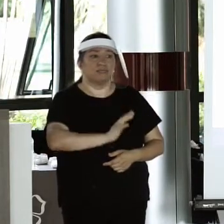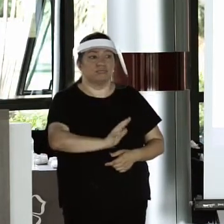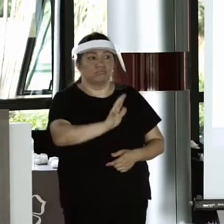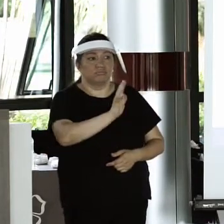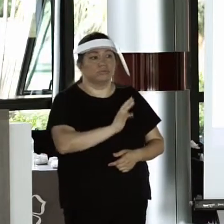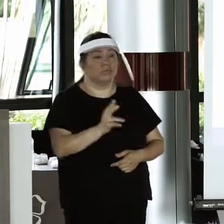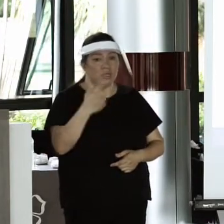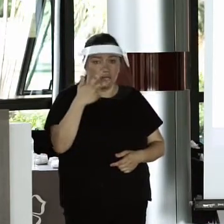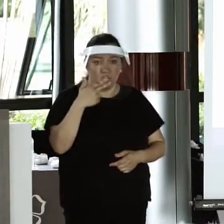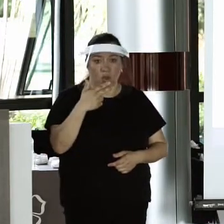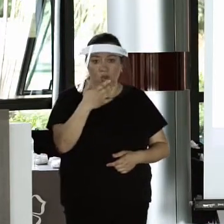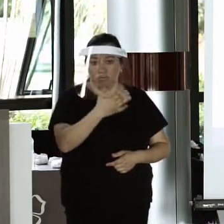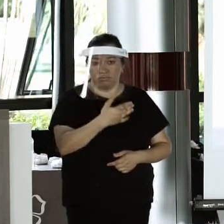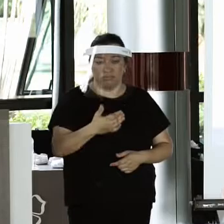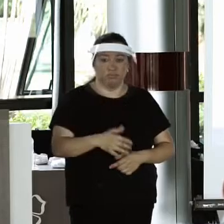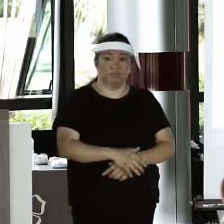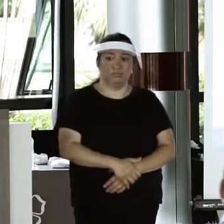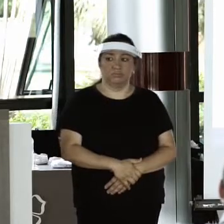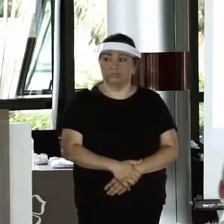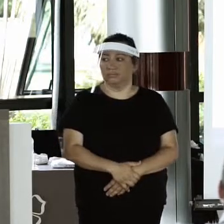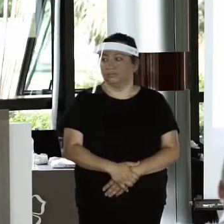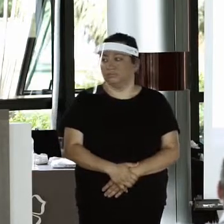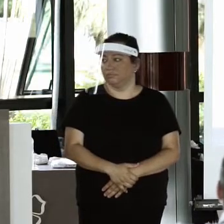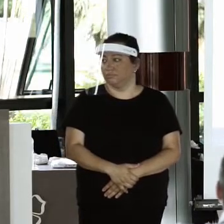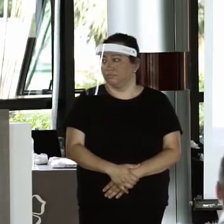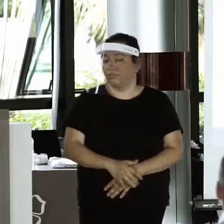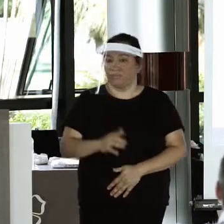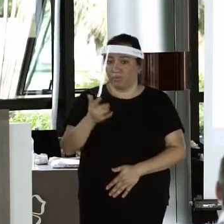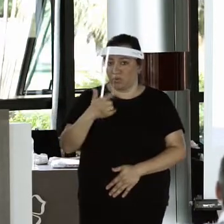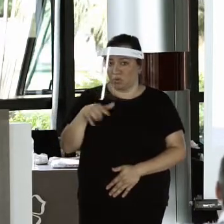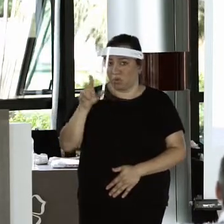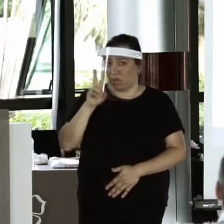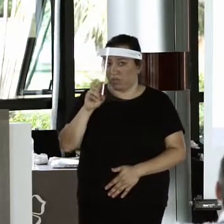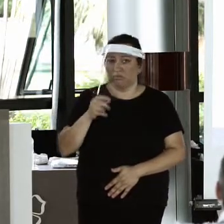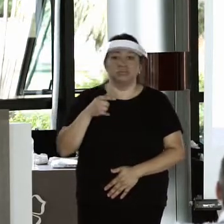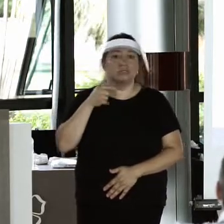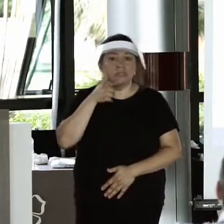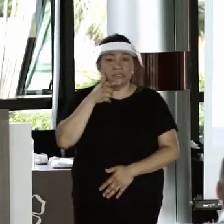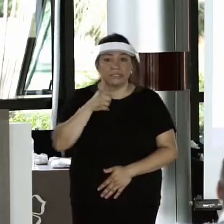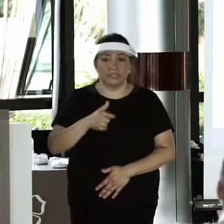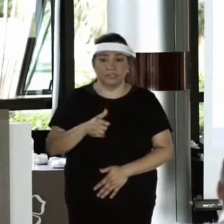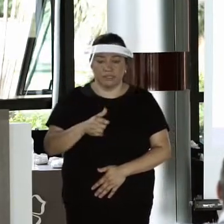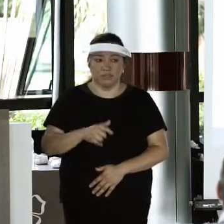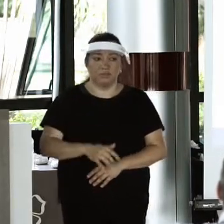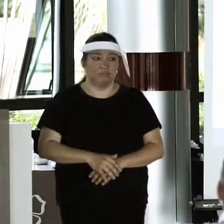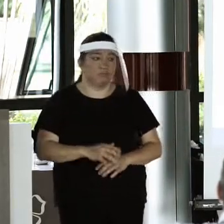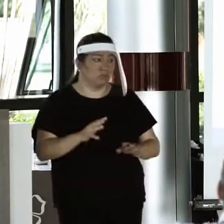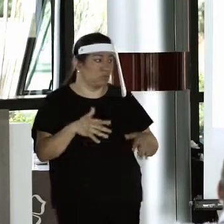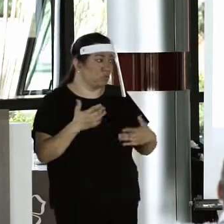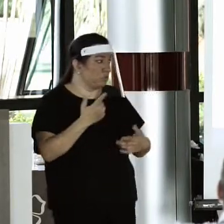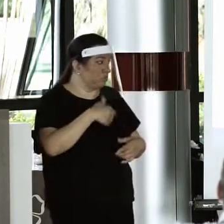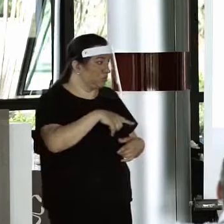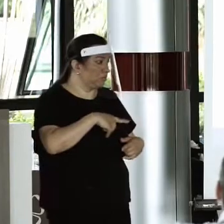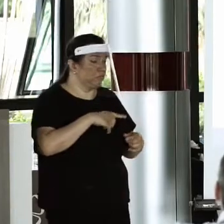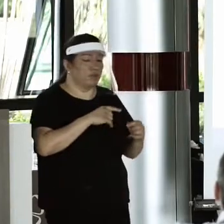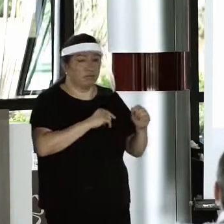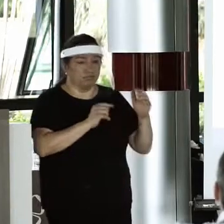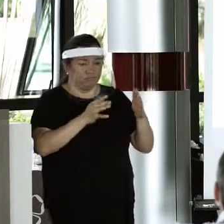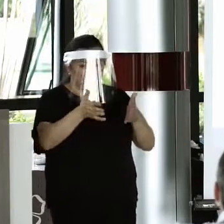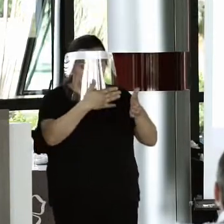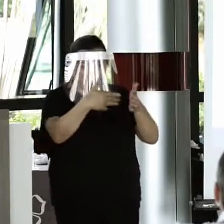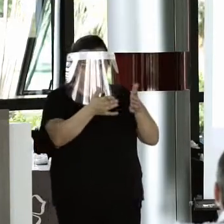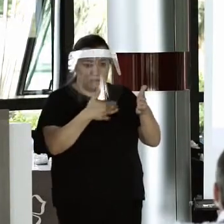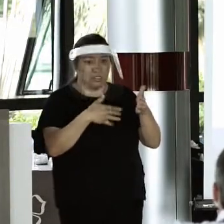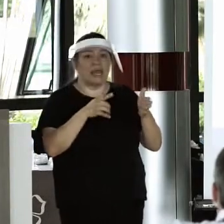assim como aqui, tá bom? Outra coisa, uma outra aplicação interessante. Quando a gente faz uma impermeabilização